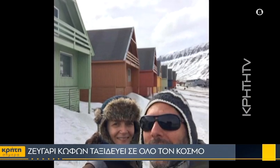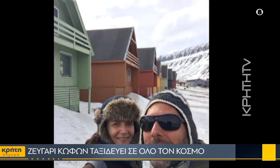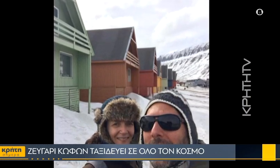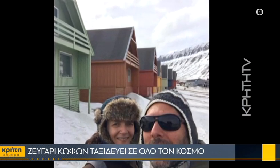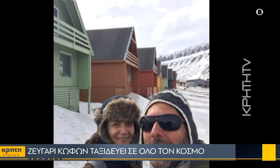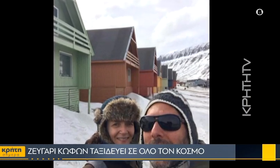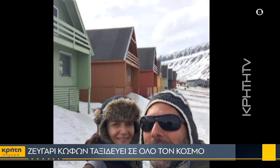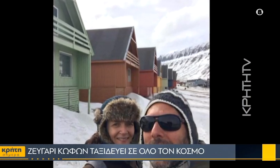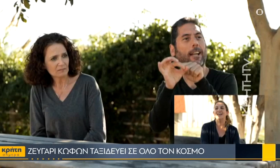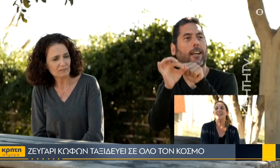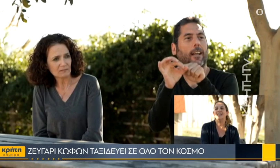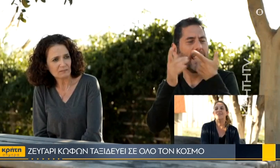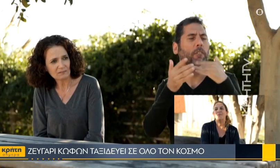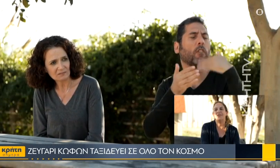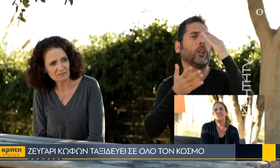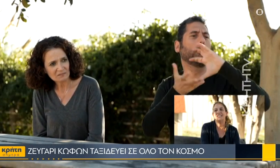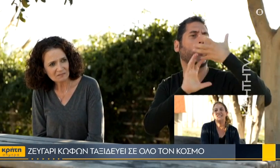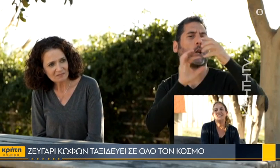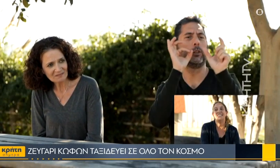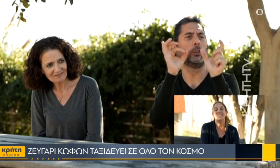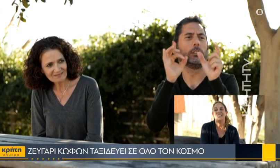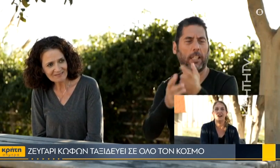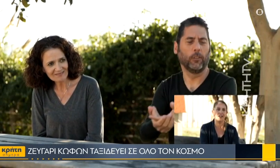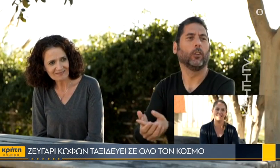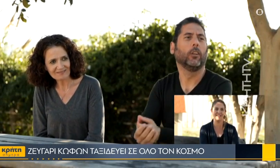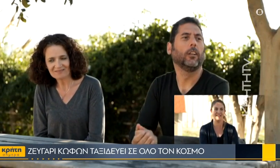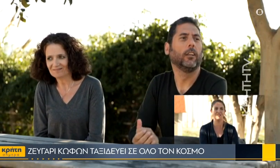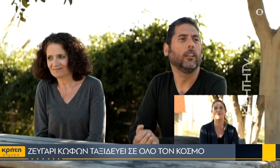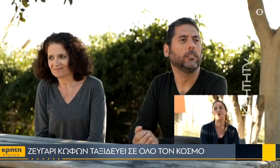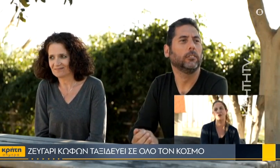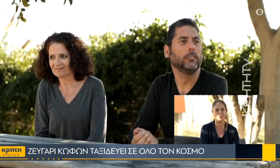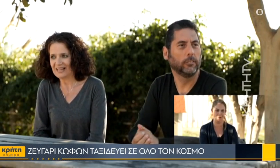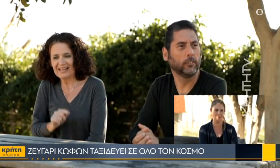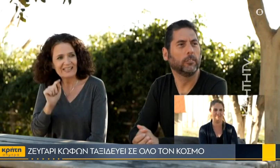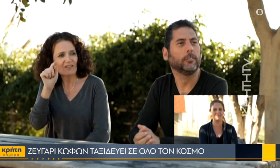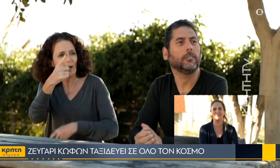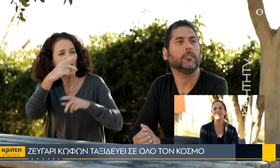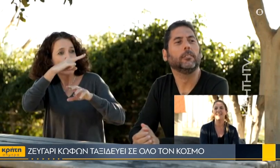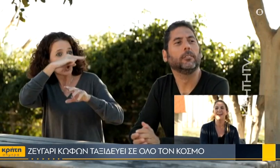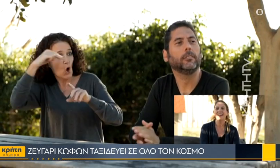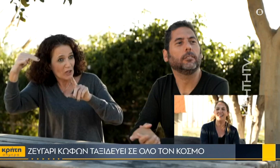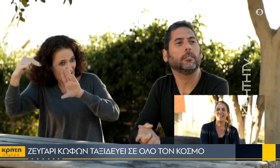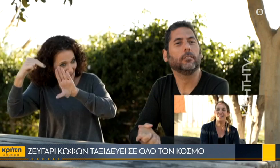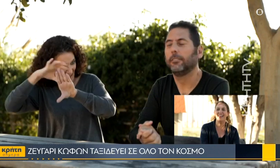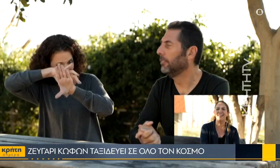Σβάλμπαρντ. Είναι ένα νησί στη Γροιλανδία, στο Βόρειο Πόλο.